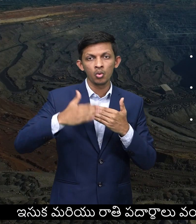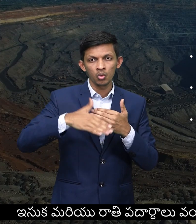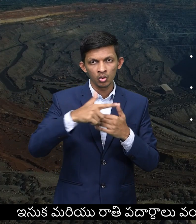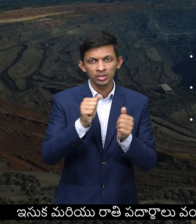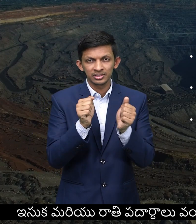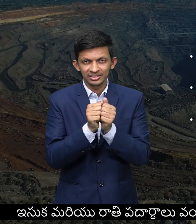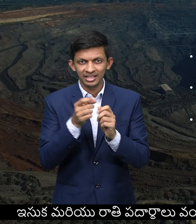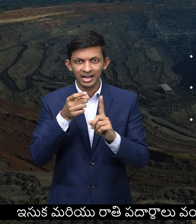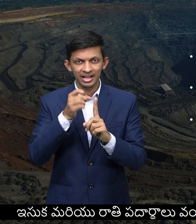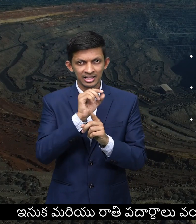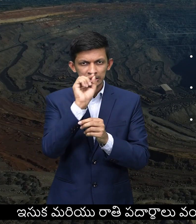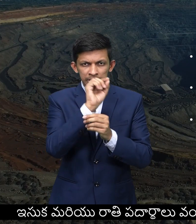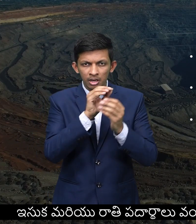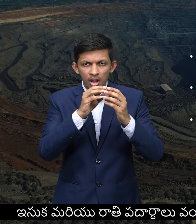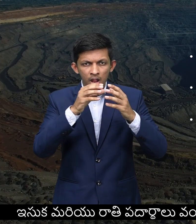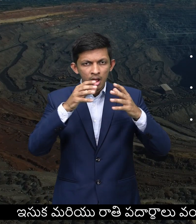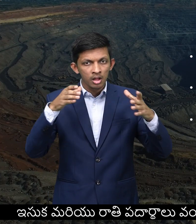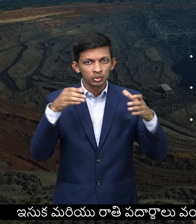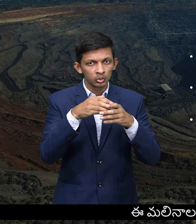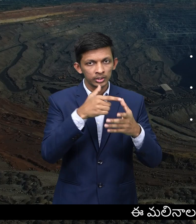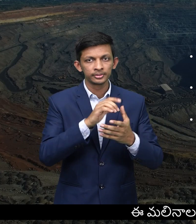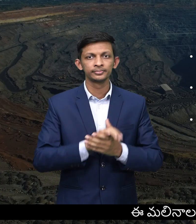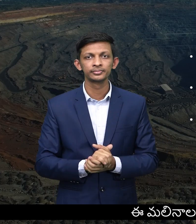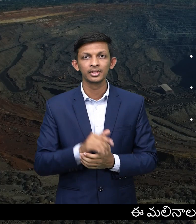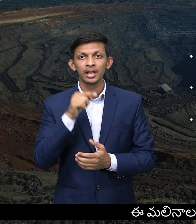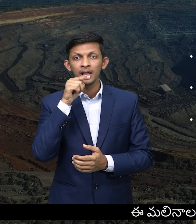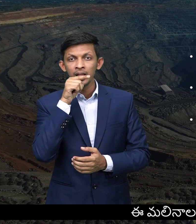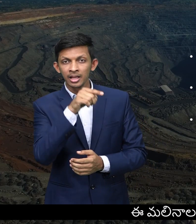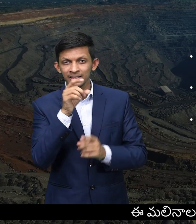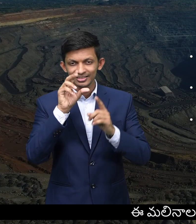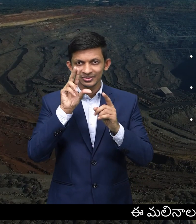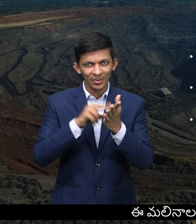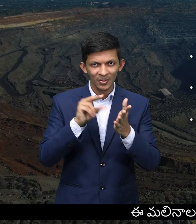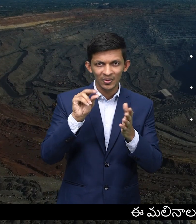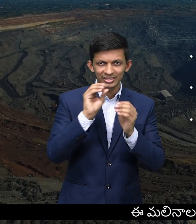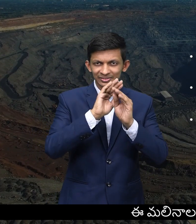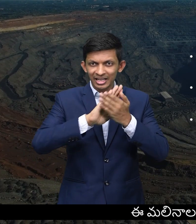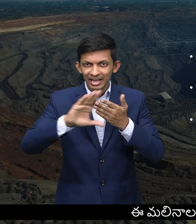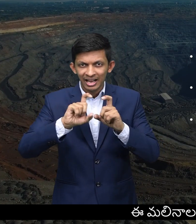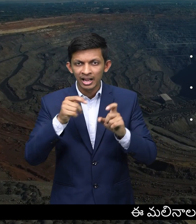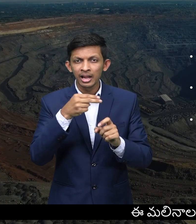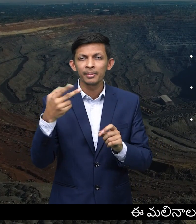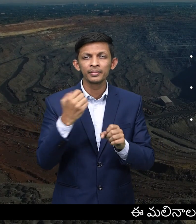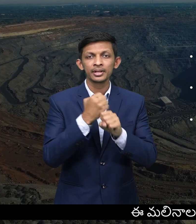రకాల మలినాలను కలిగి ఉంటాయి. ఈ మలినాలను గ్యాంగ్యూ అంటారు.